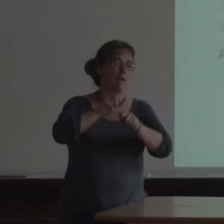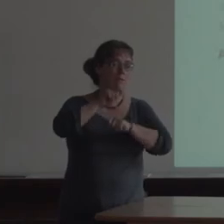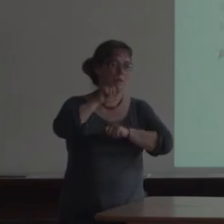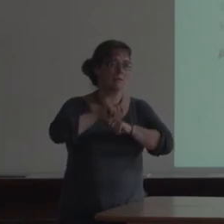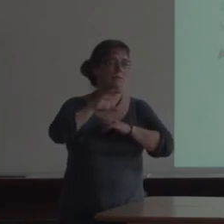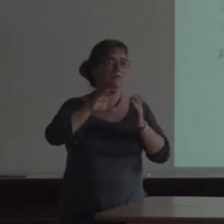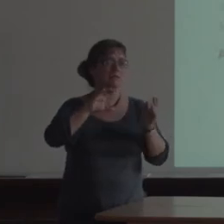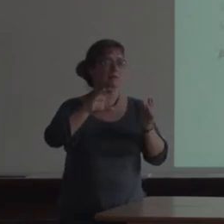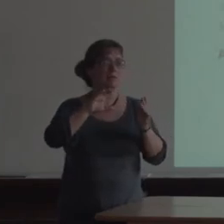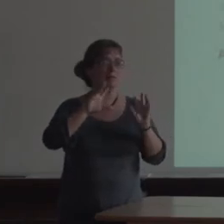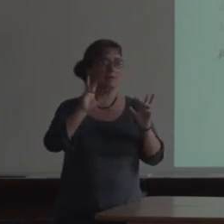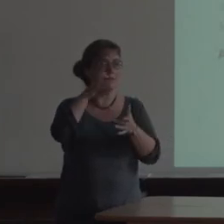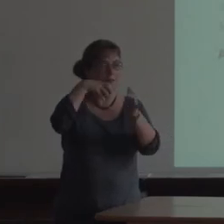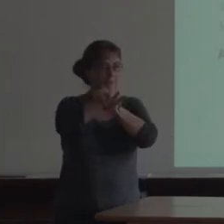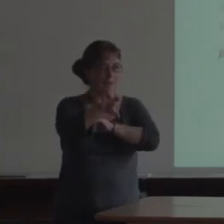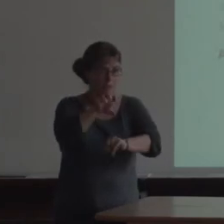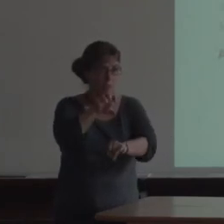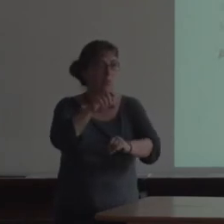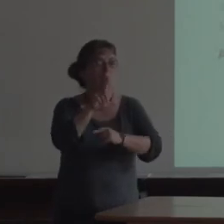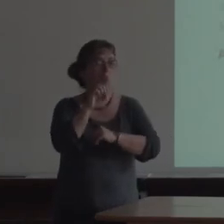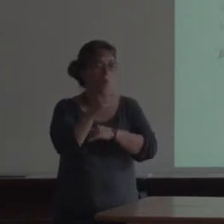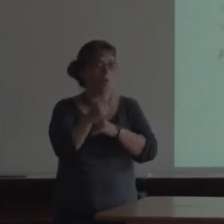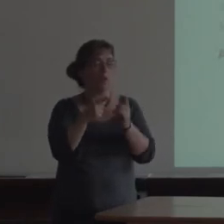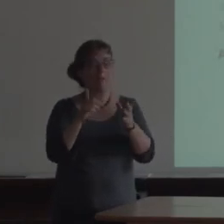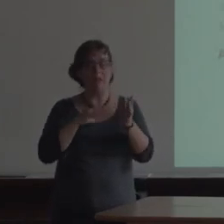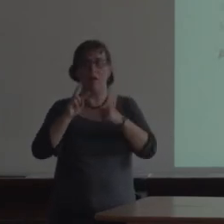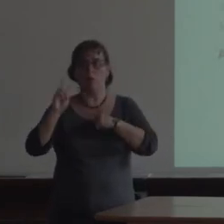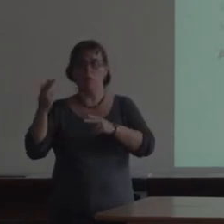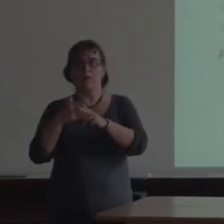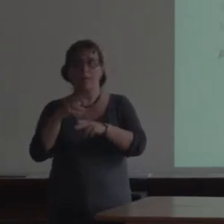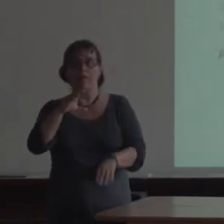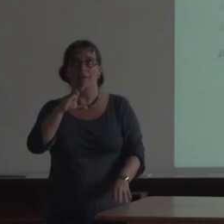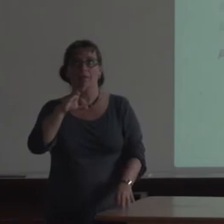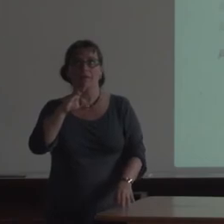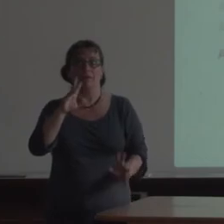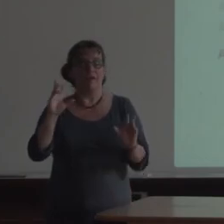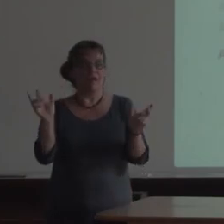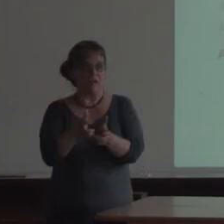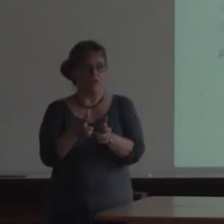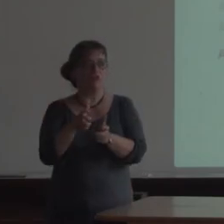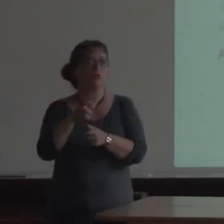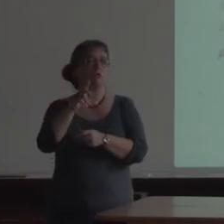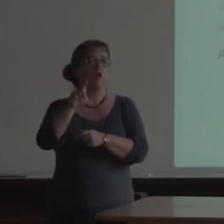qui n'est pas maintenu depuis 2010. Et il y a un fork qui lui est maintenu qui s'appelle CatchLog. Donc je recommande plutôt celui-là.